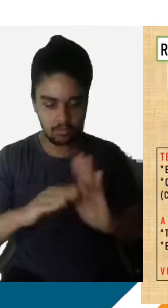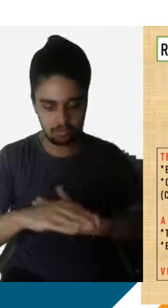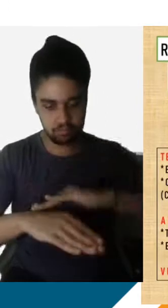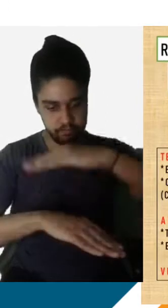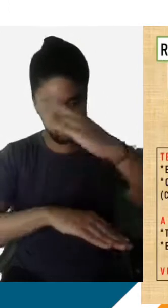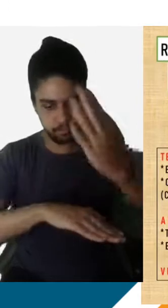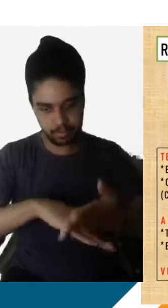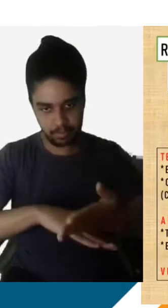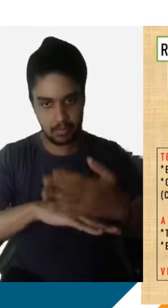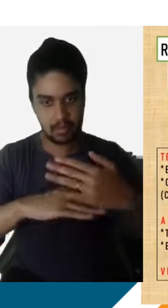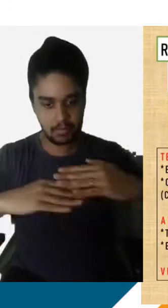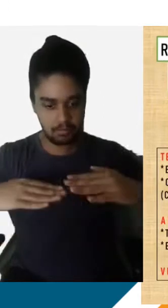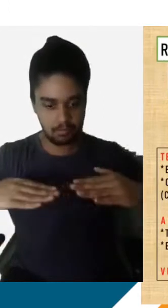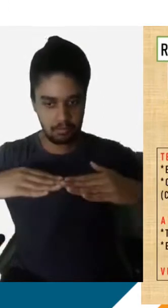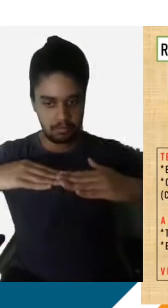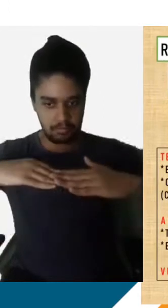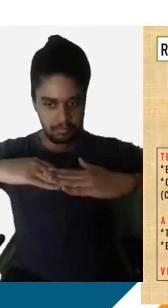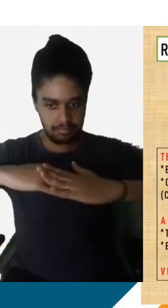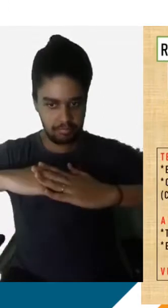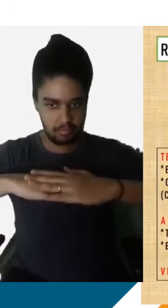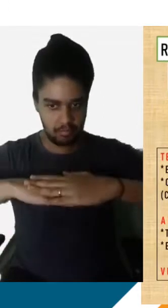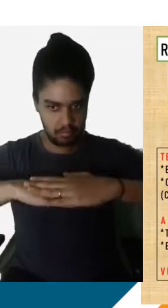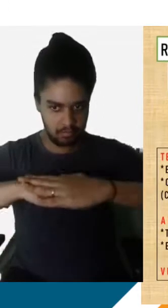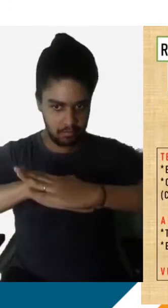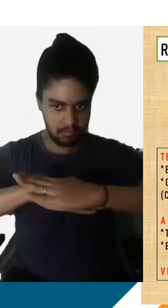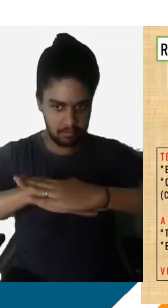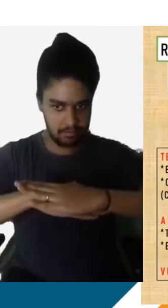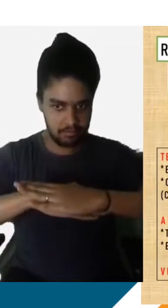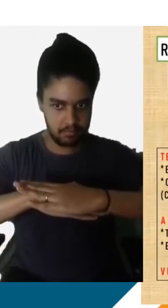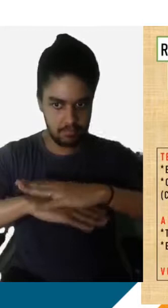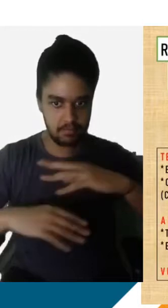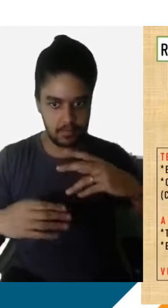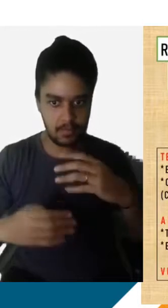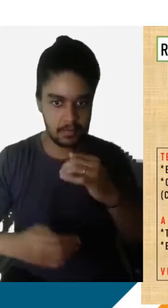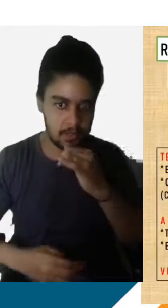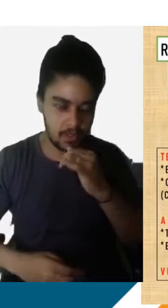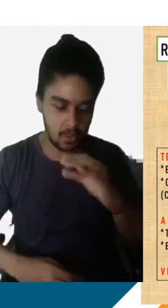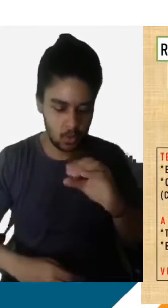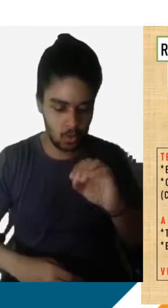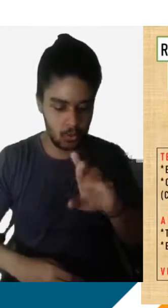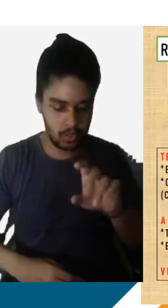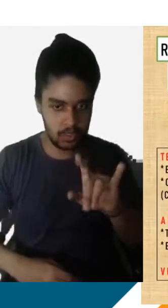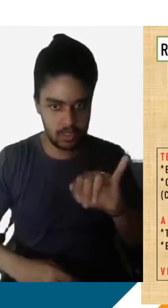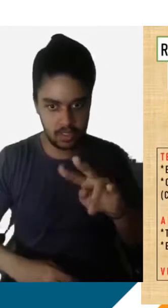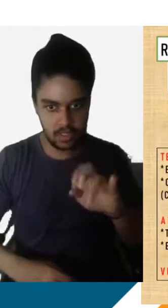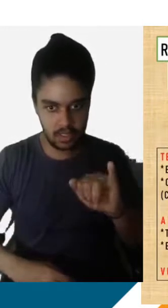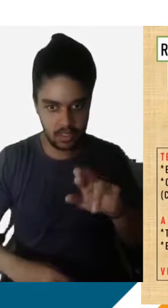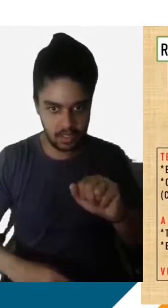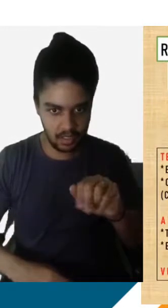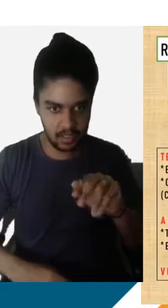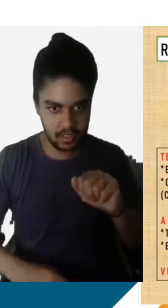montanhas, os desdobramentos modernos, e as cordilheiras, como o caso da Cordilheira dos Andes,